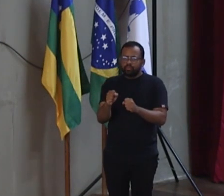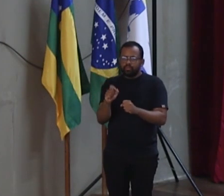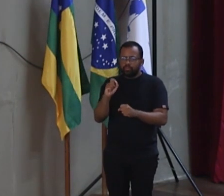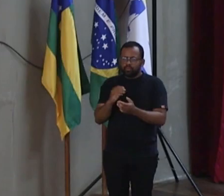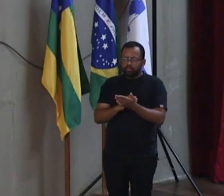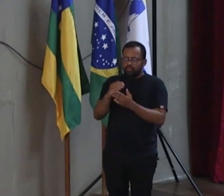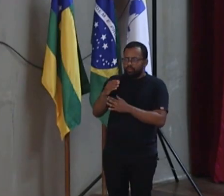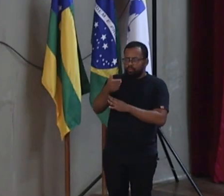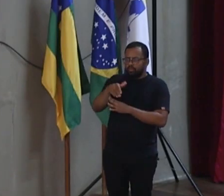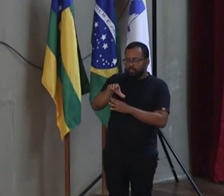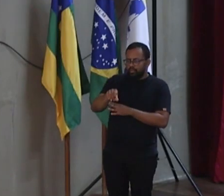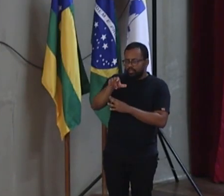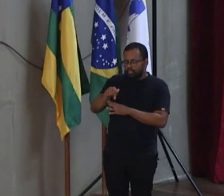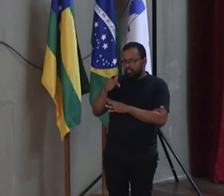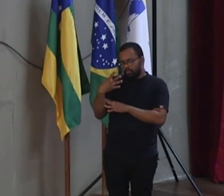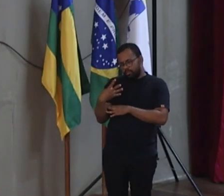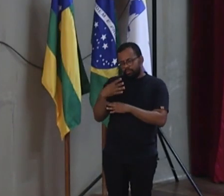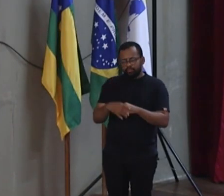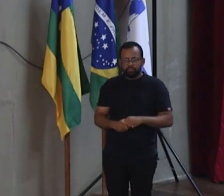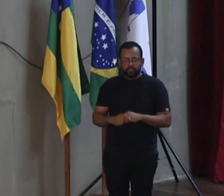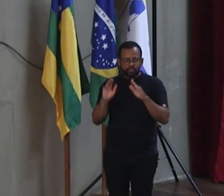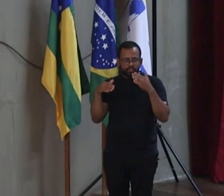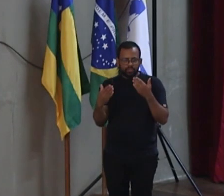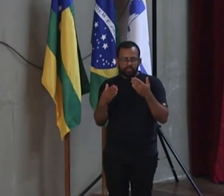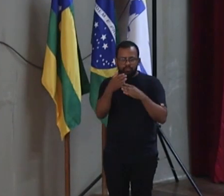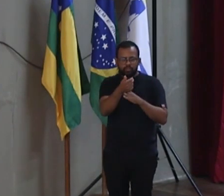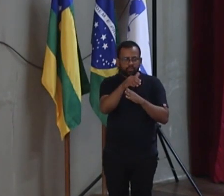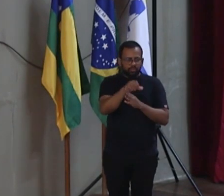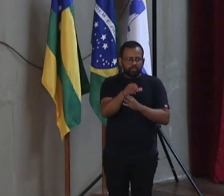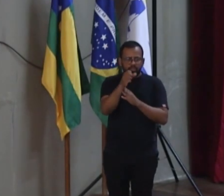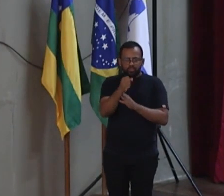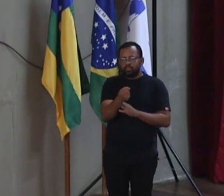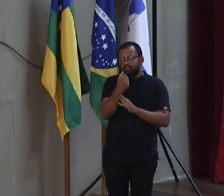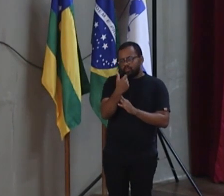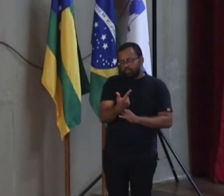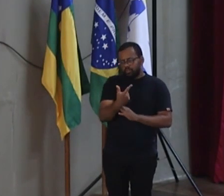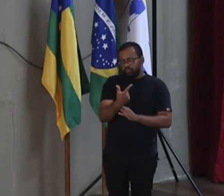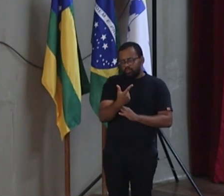foi iniciado em 1974. Então, em 1982,